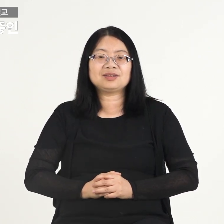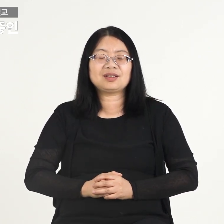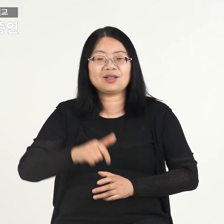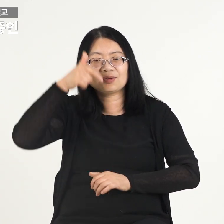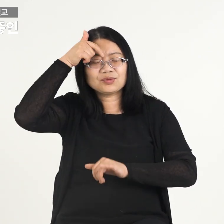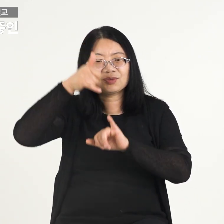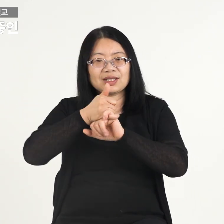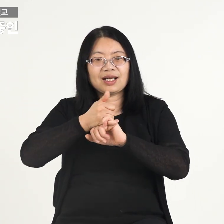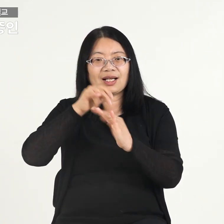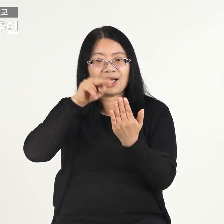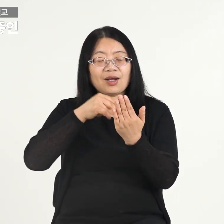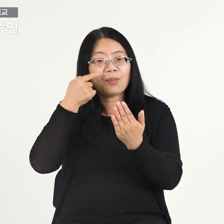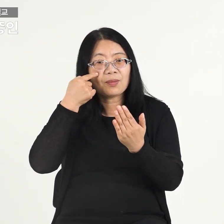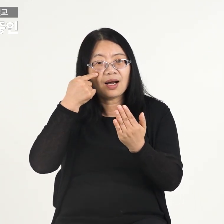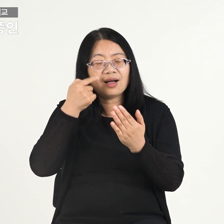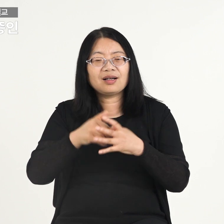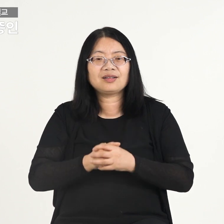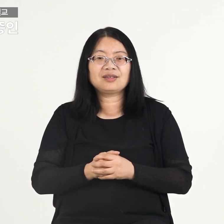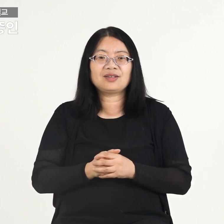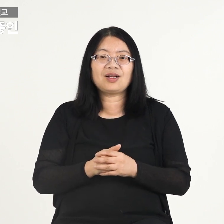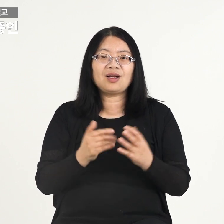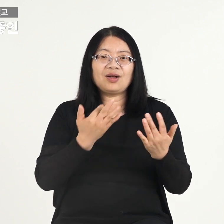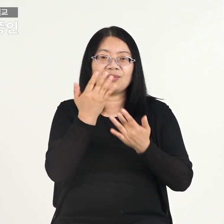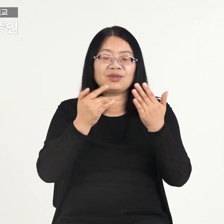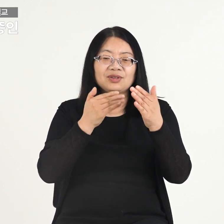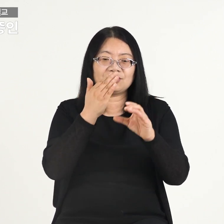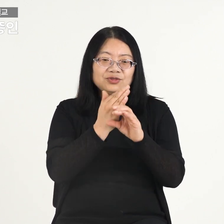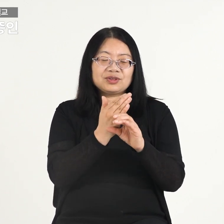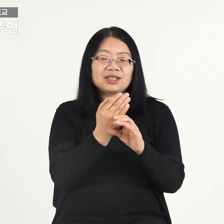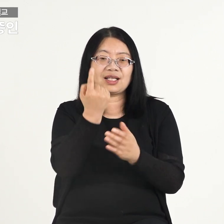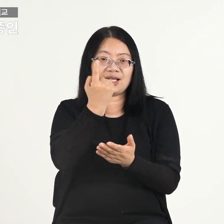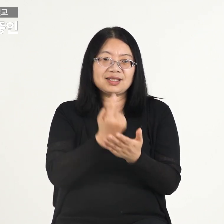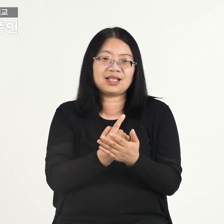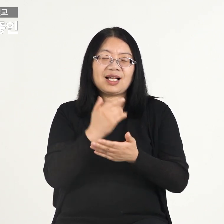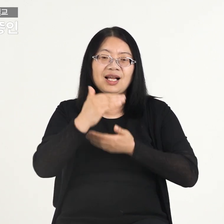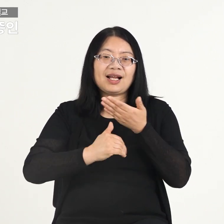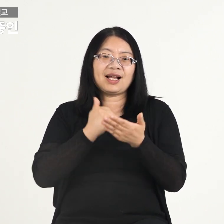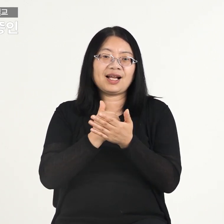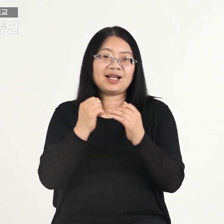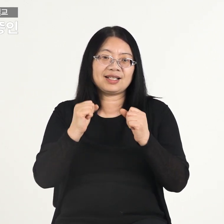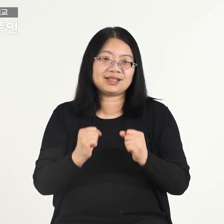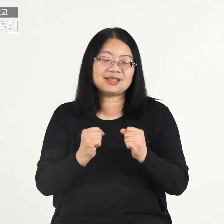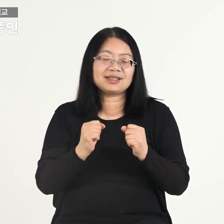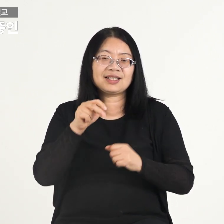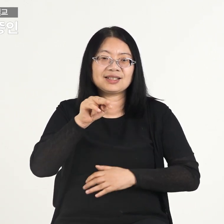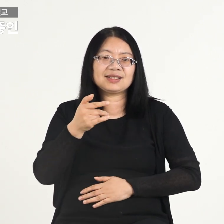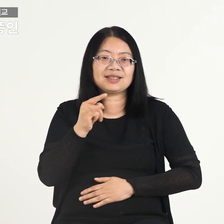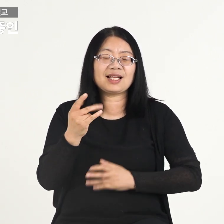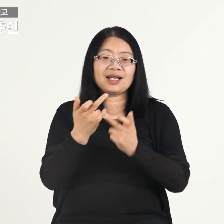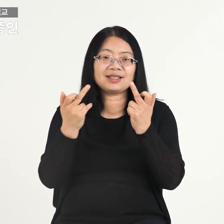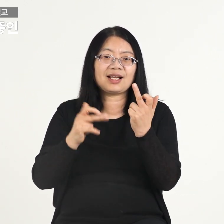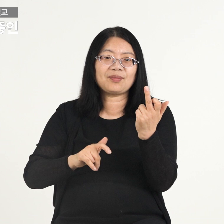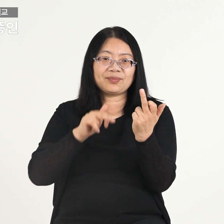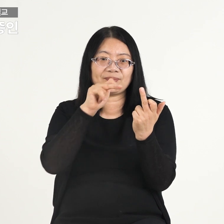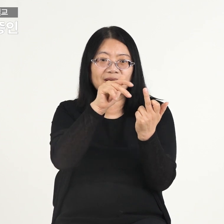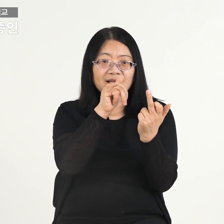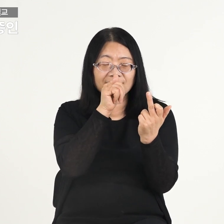구약에 보면 불 가운데 임재하시는 하나님이 계신 시내산에